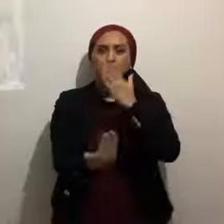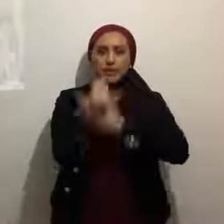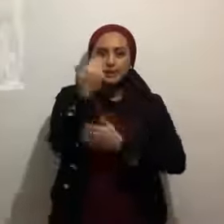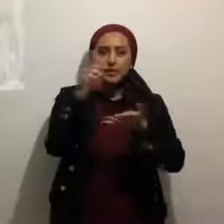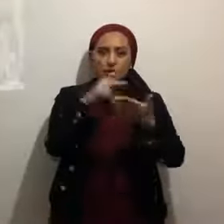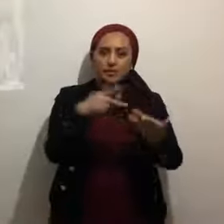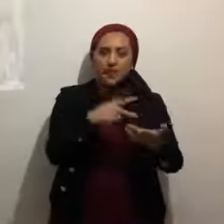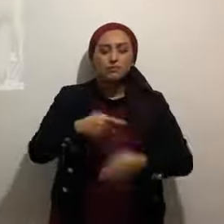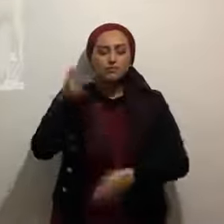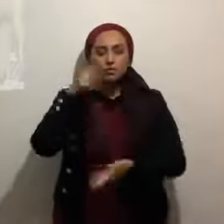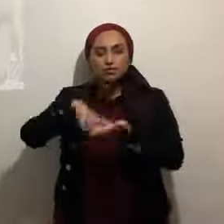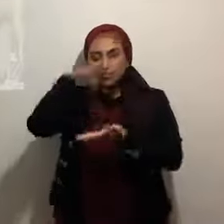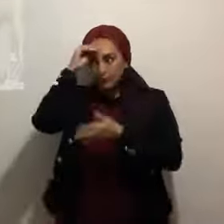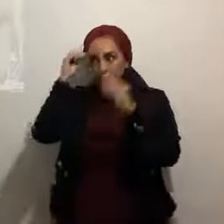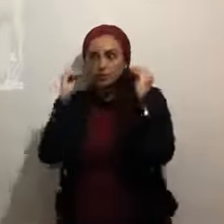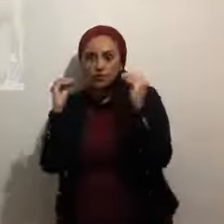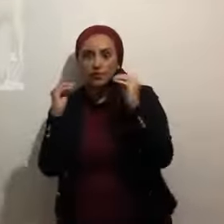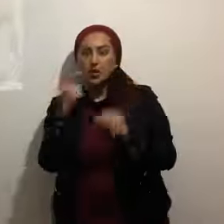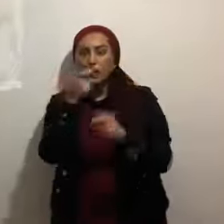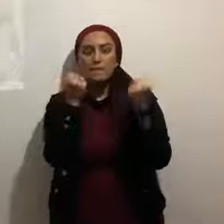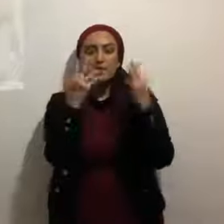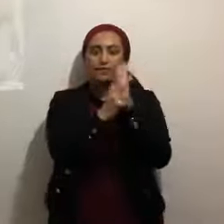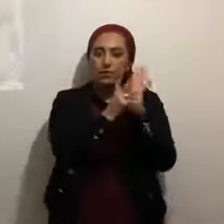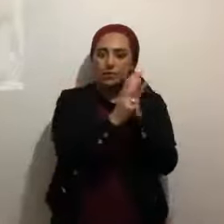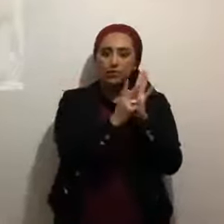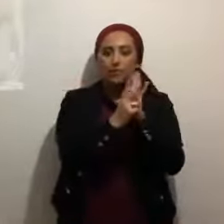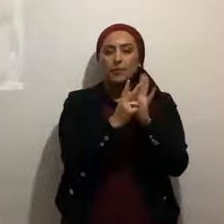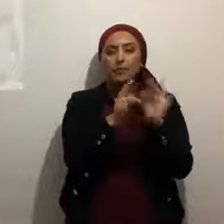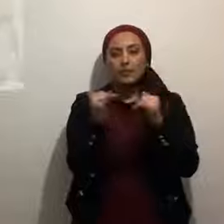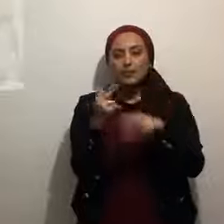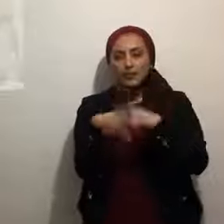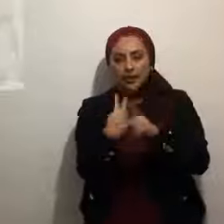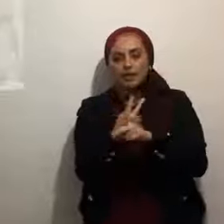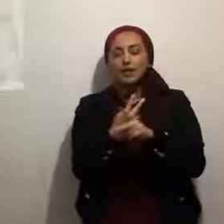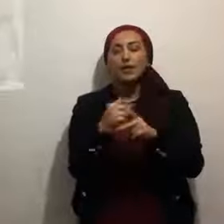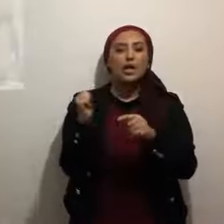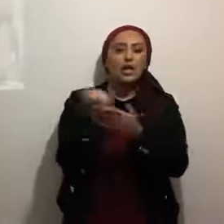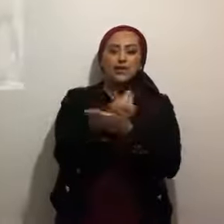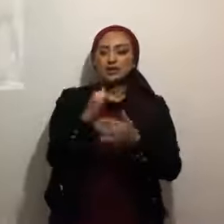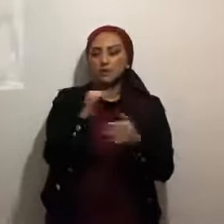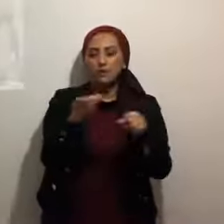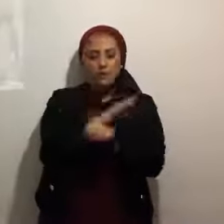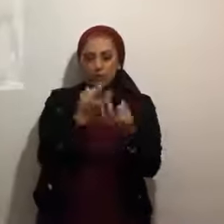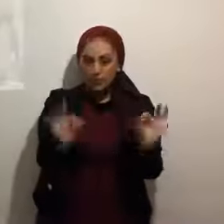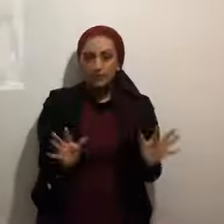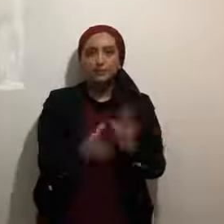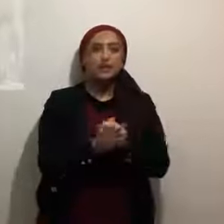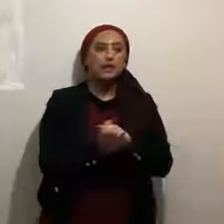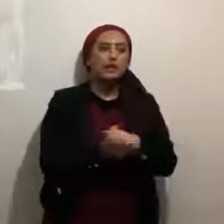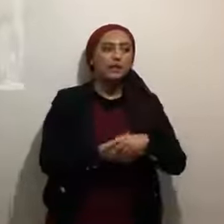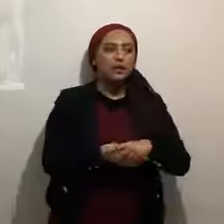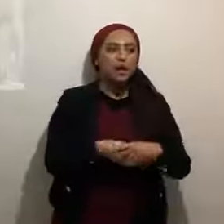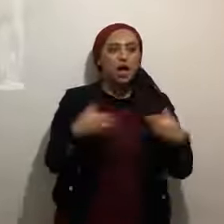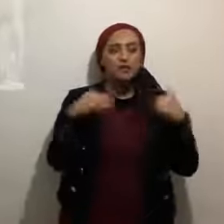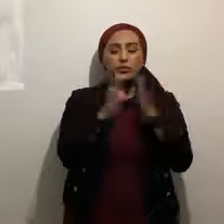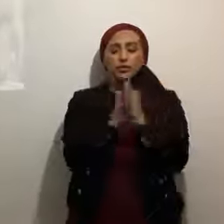escucha administraciones, ve muchos videos de este tipo en este canal, todo el material es gratuito. Hay libros, cantidad de libros